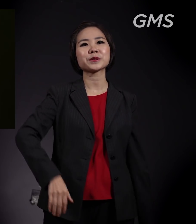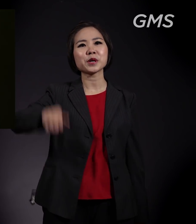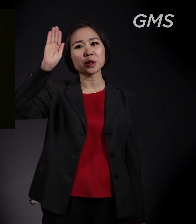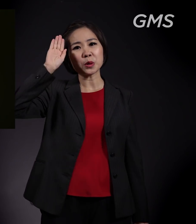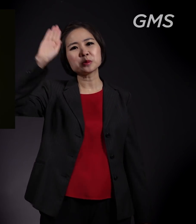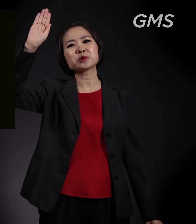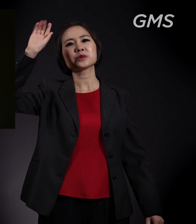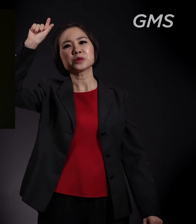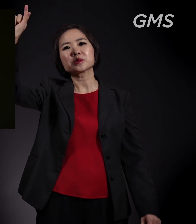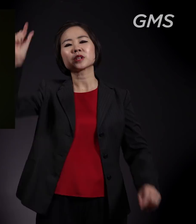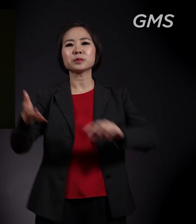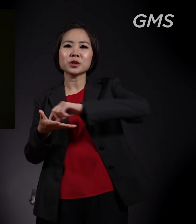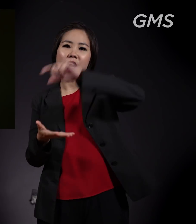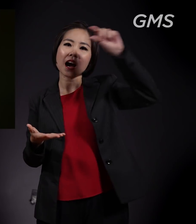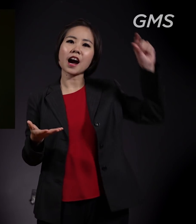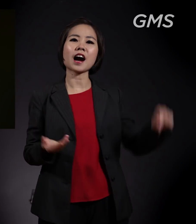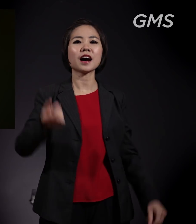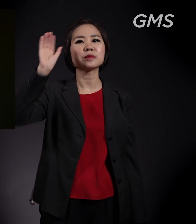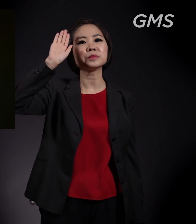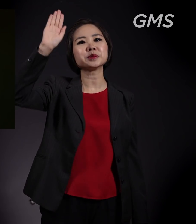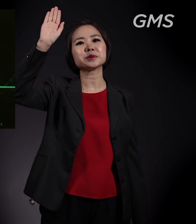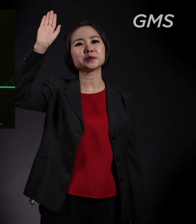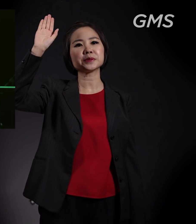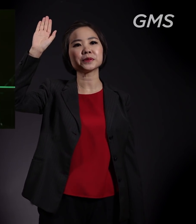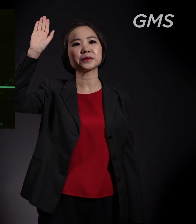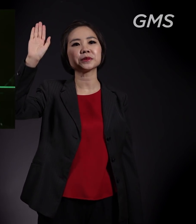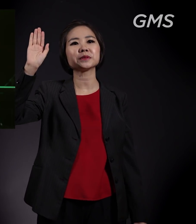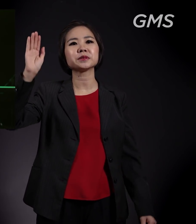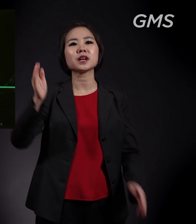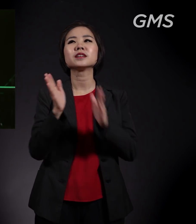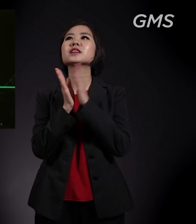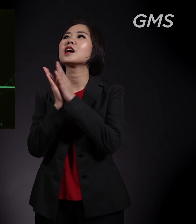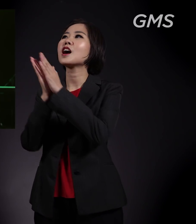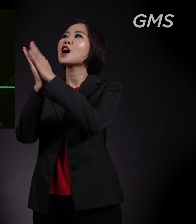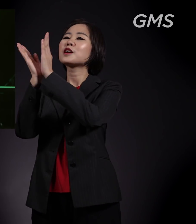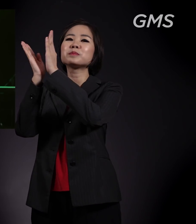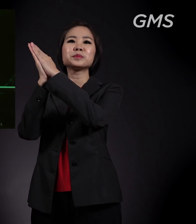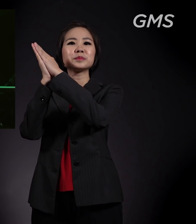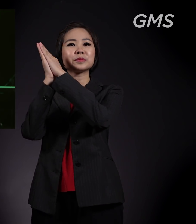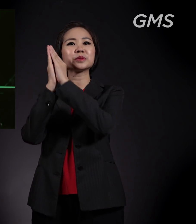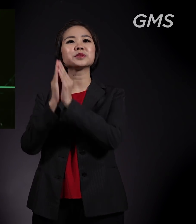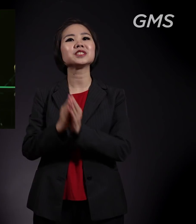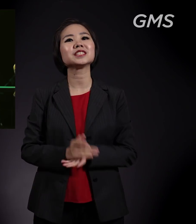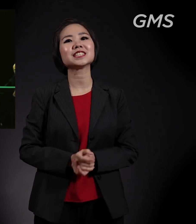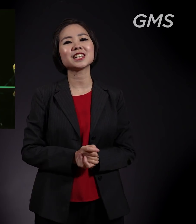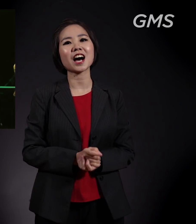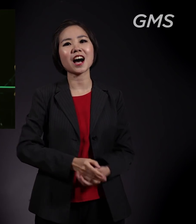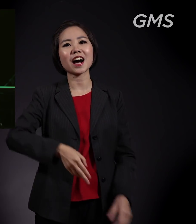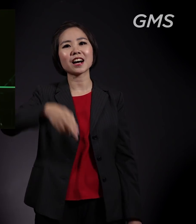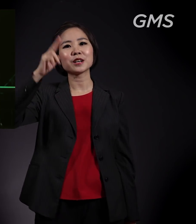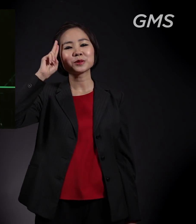diciptakan untuk kemuliaan-Mu. Terpujilah Tuhan.